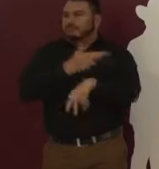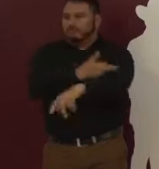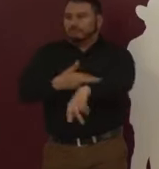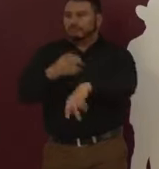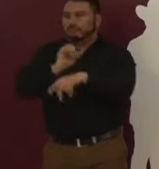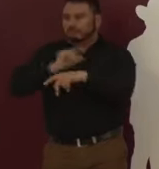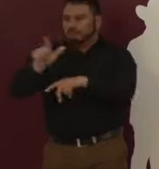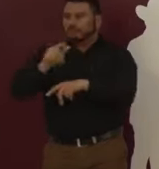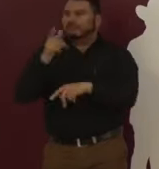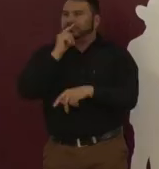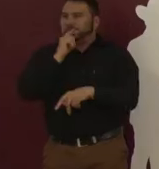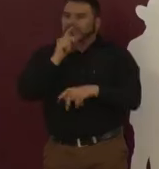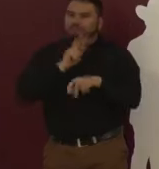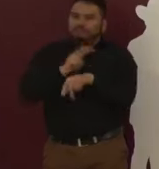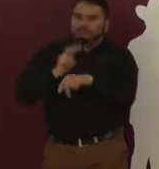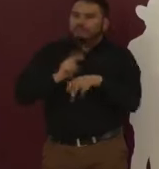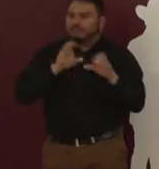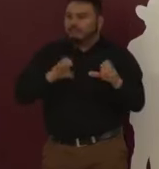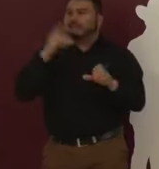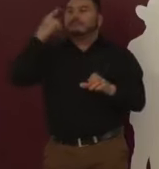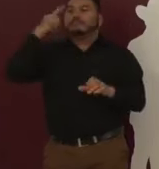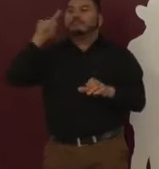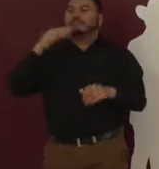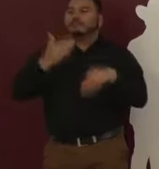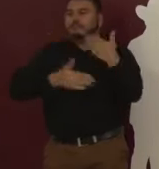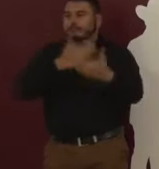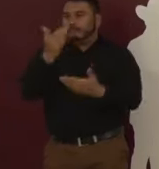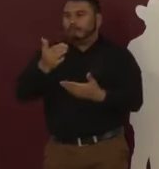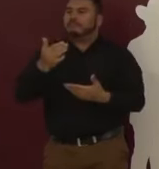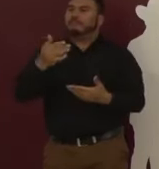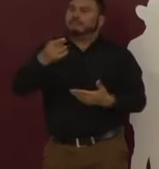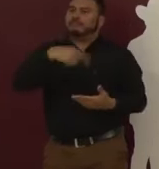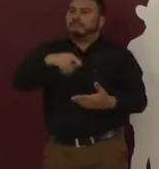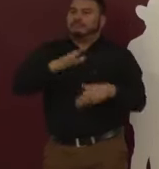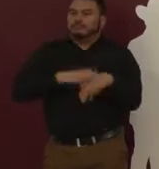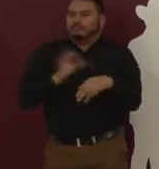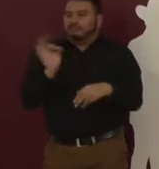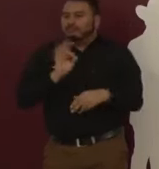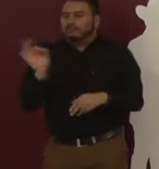pudieran, que pudiera ser necesario que empleáramos